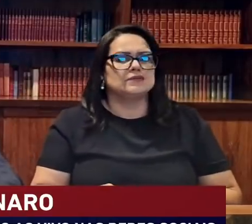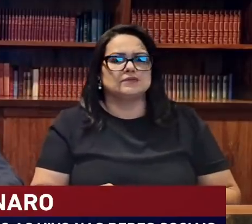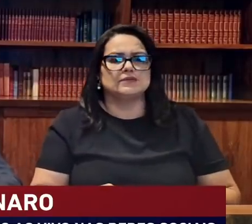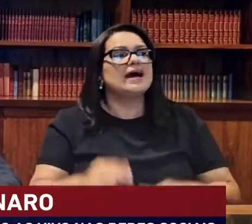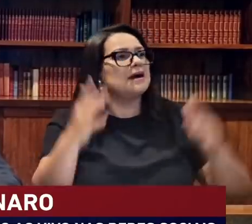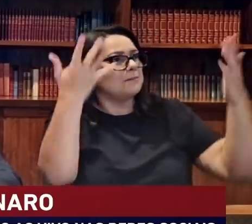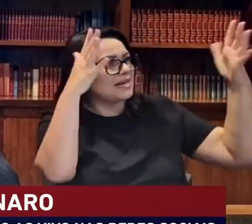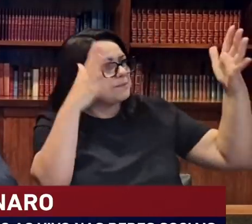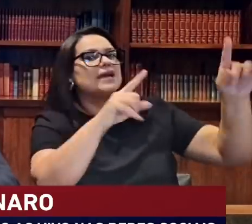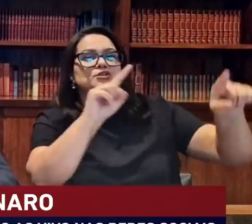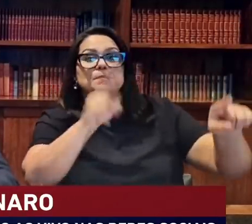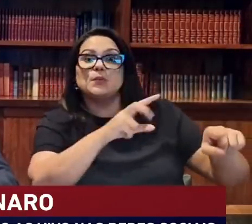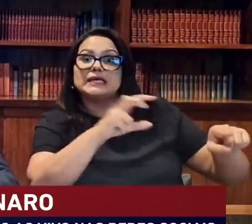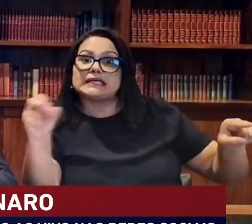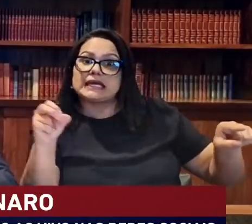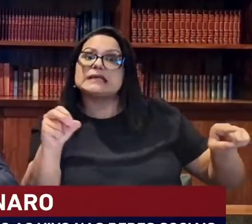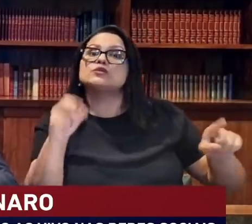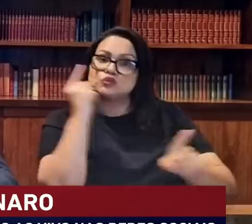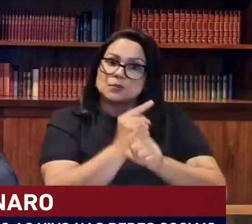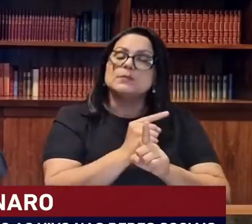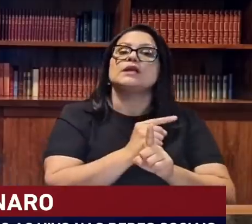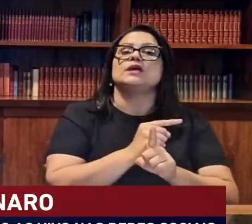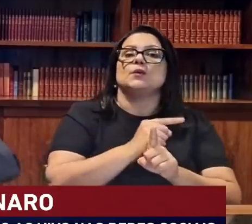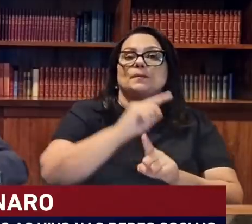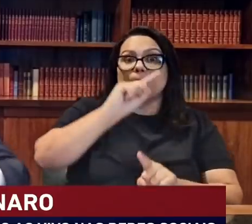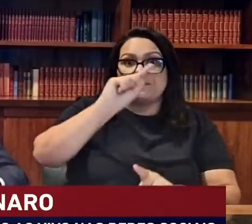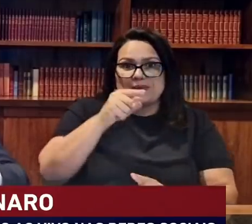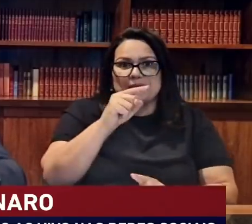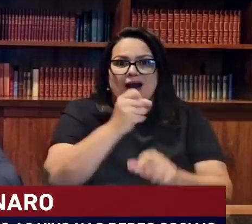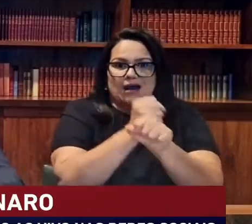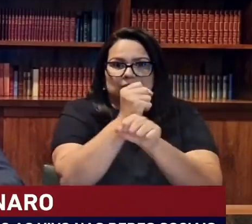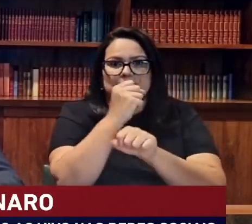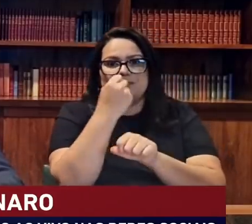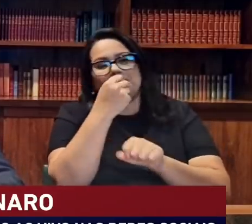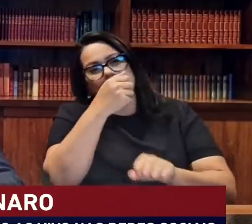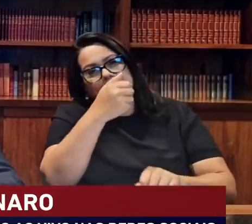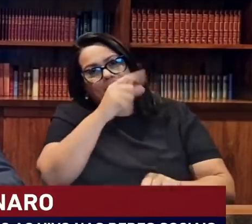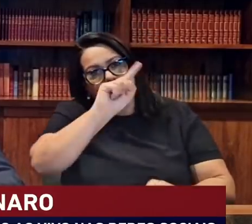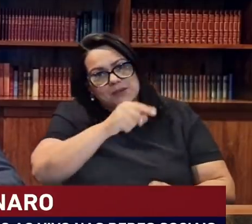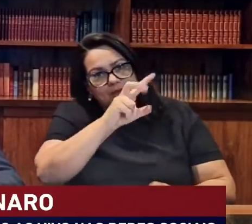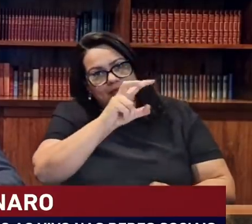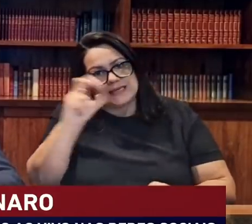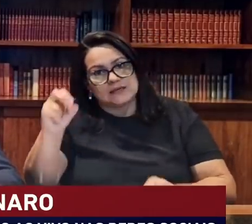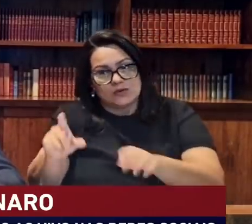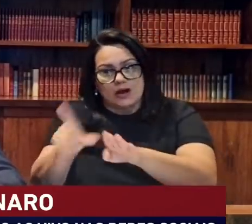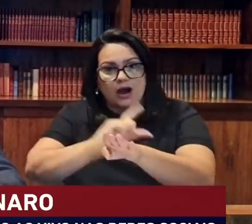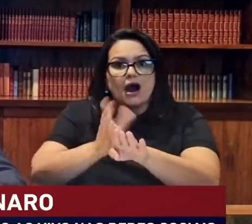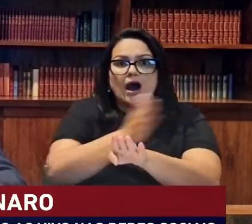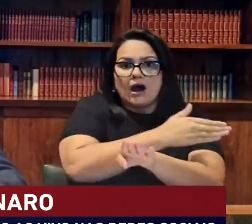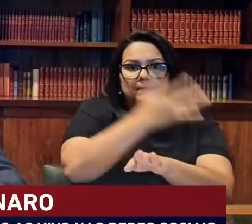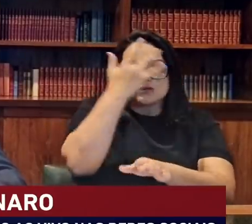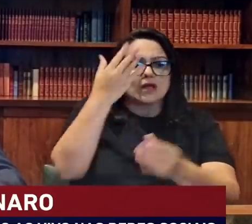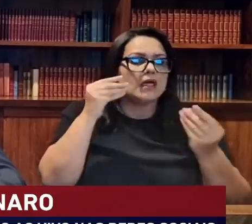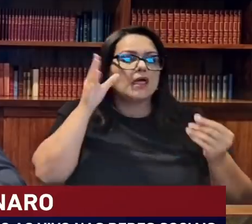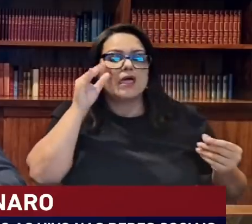Acertou, parabéns aí. Foi descoberto em 1500. Então, antes de 1500, a Amazônia era cobiçada. Alguém poderia falar alguma coisa